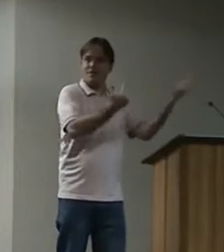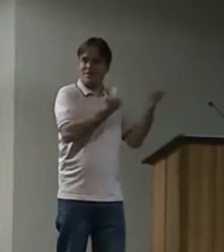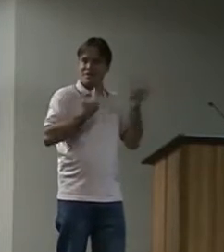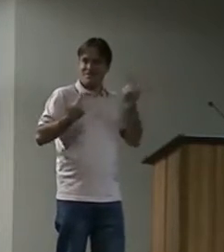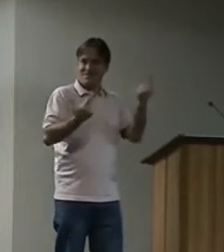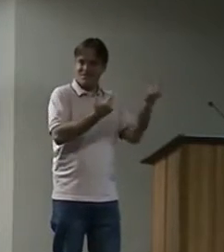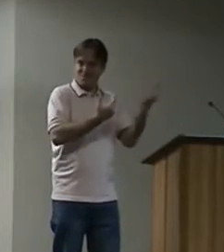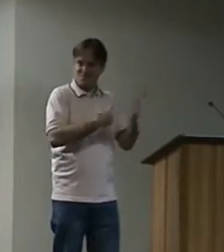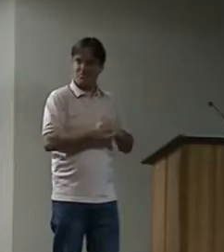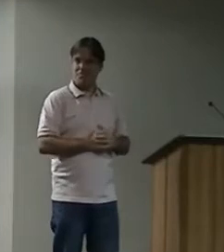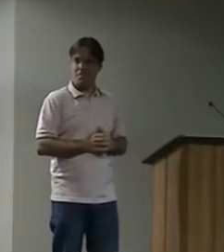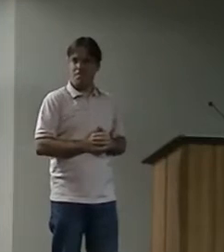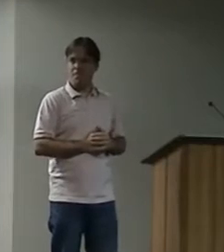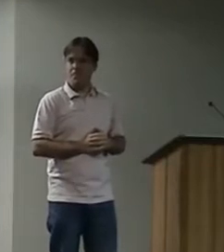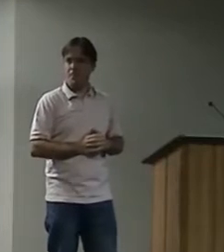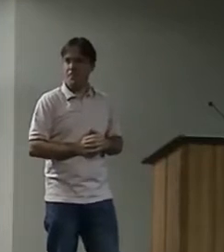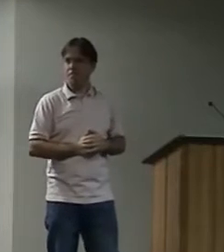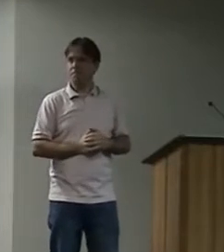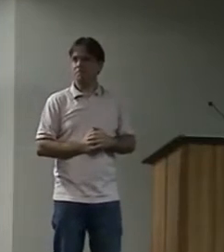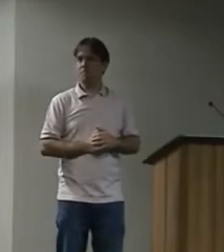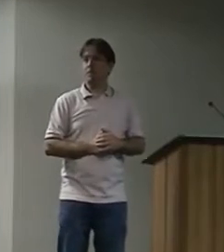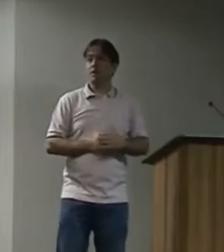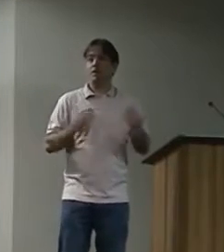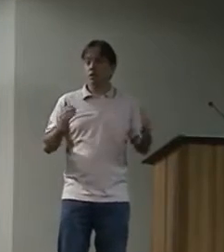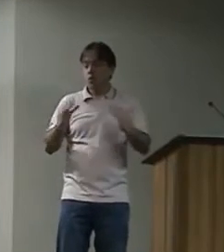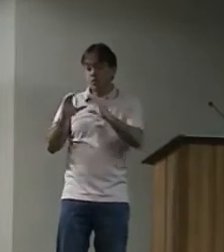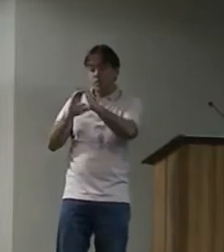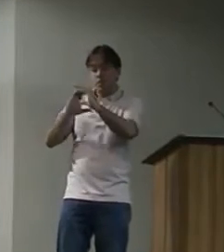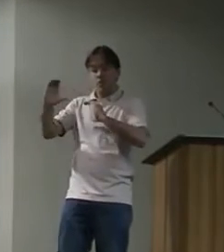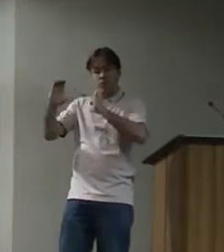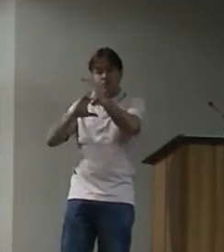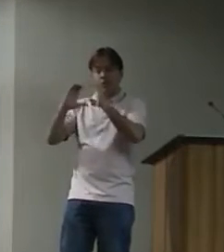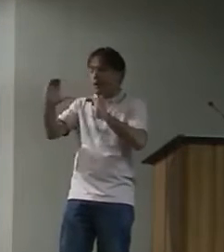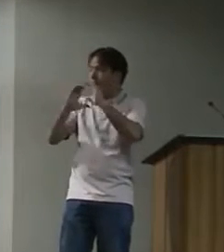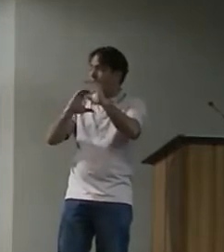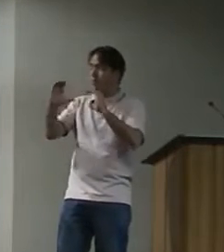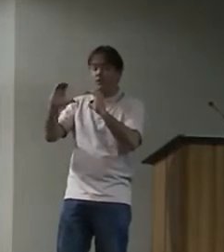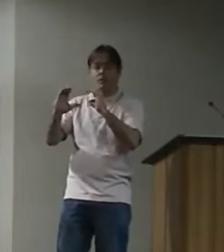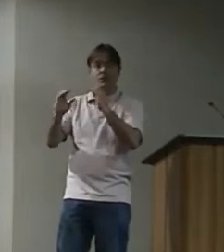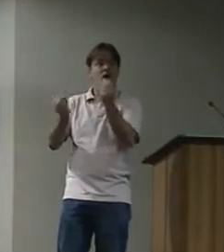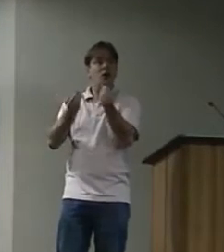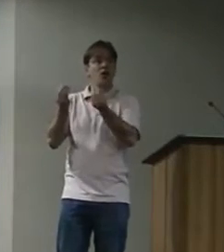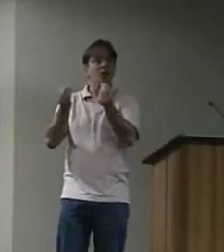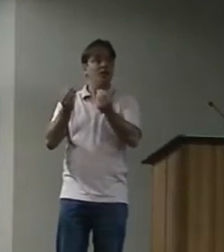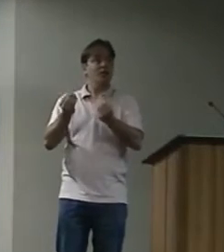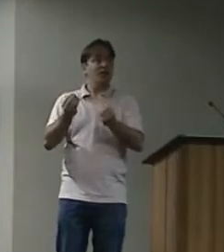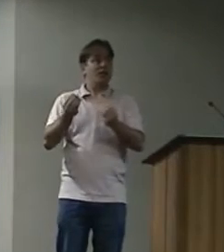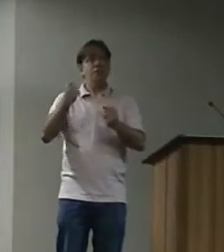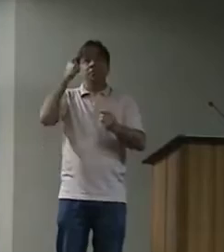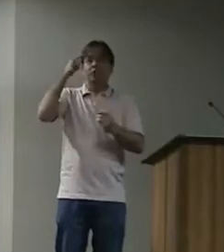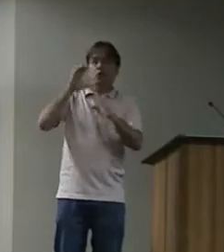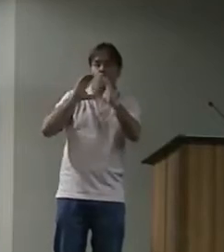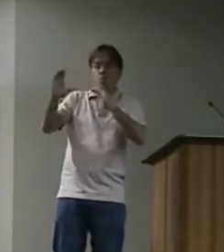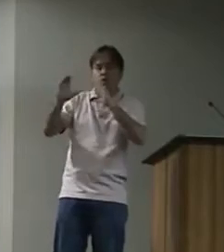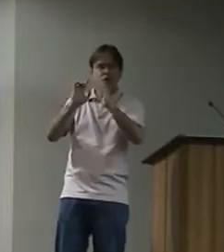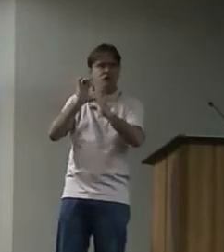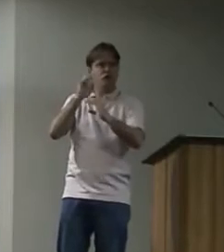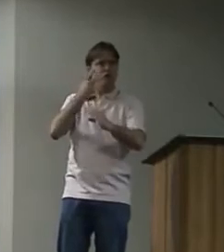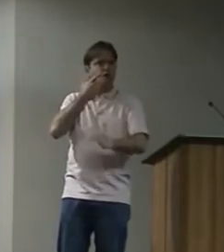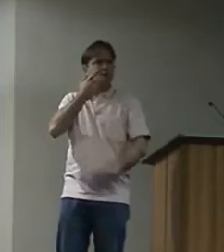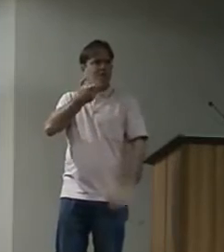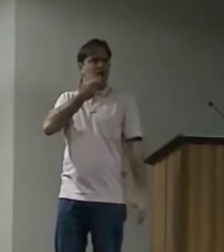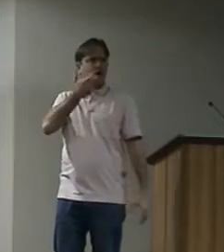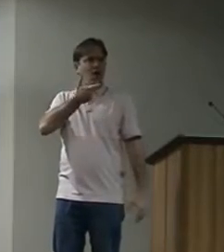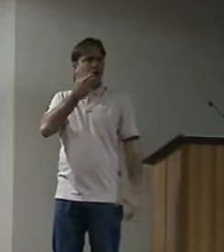socializa através da comunicação. E a gente fica pensando que comunicação é só a fala, né?